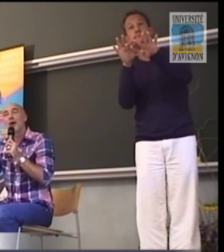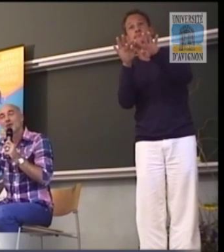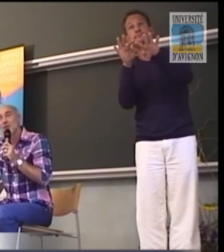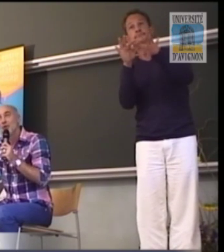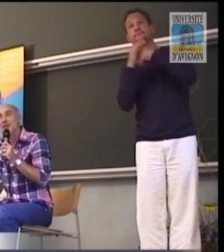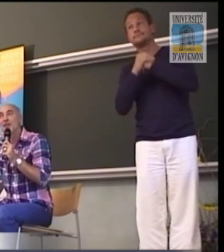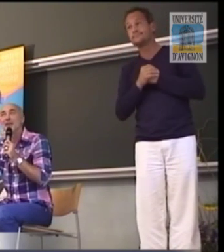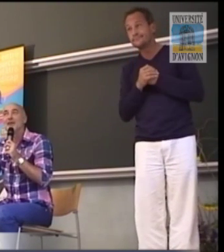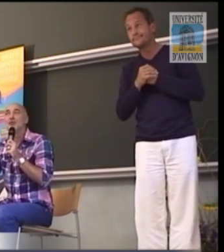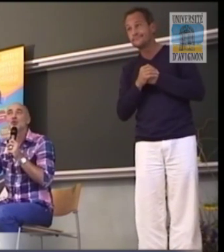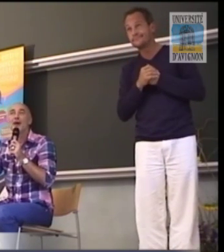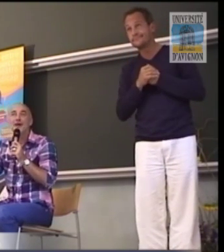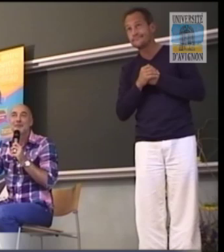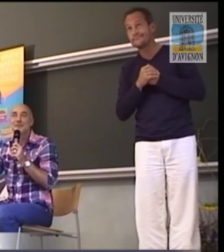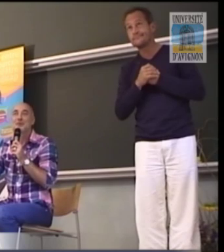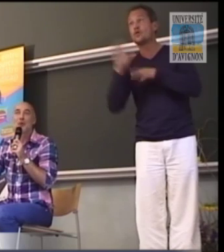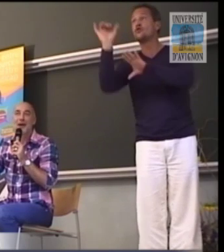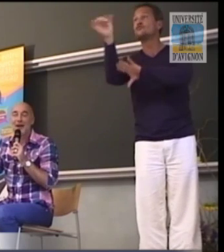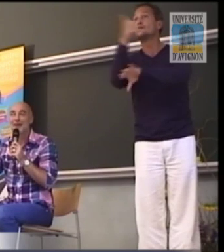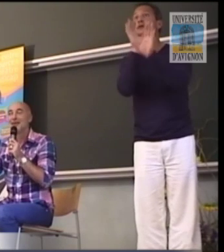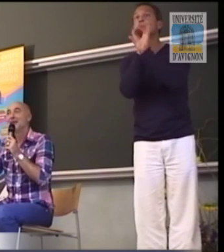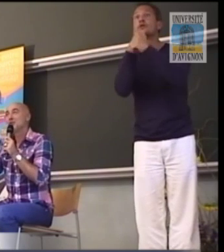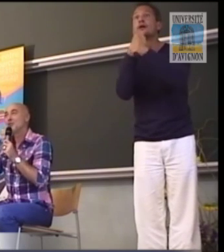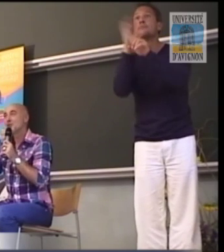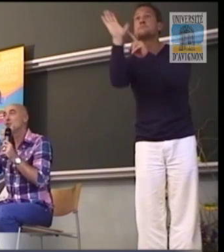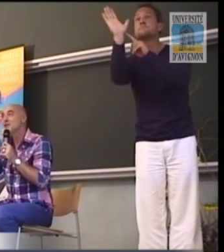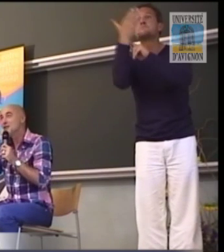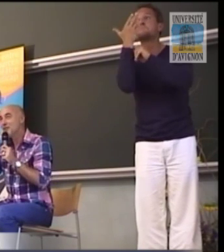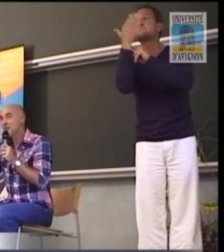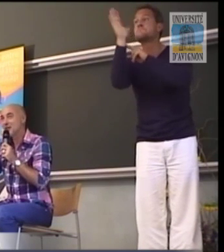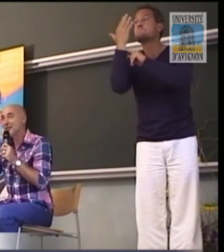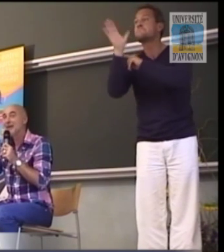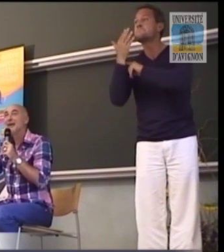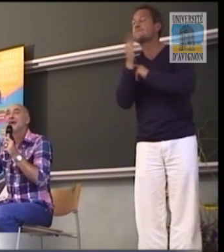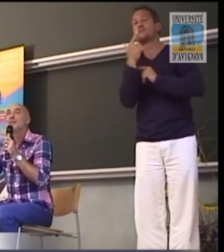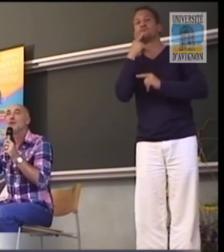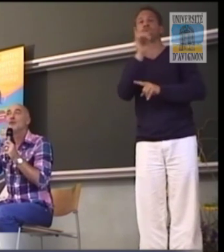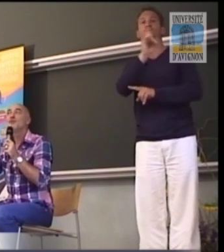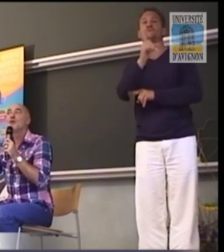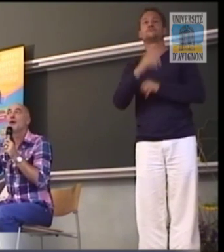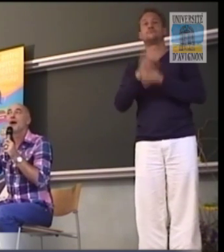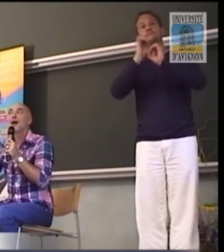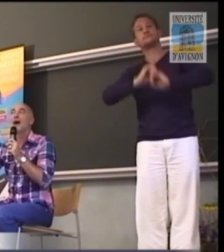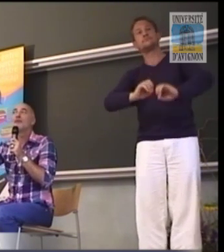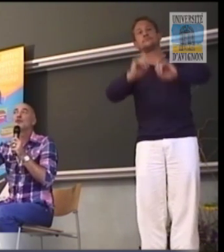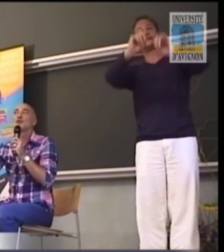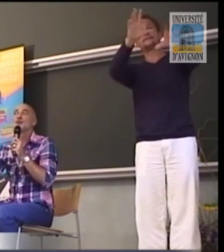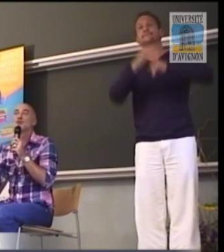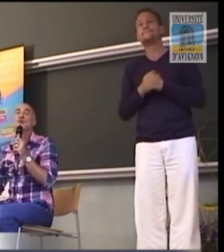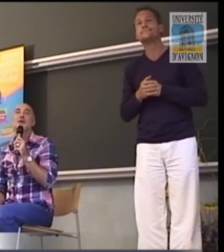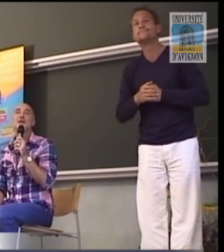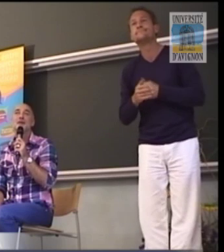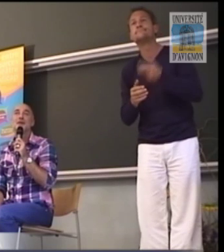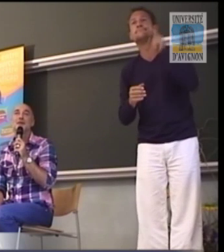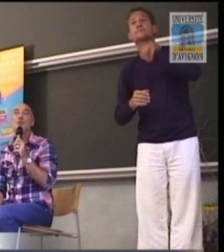Non pas que vous me livriez vos secrets, loin de là. Je vous laisse cultiver vos jardins. Mais voulez-vous, à votre